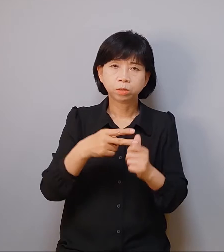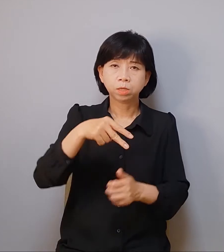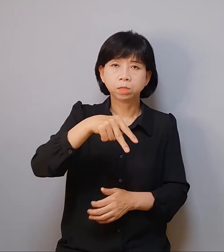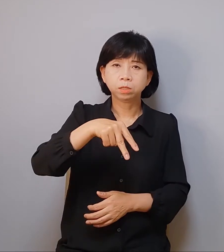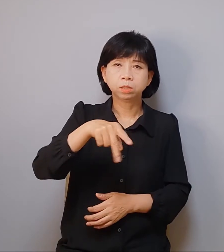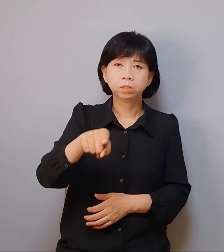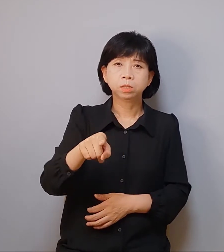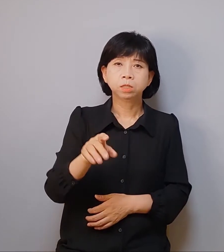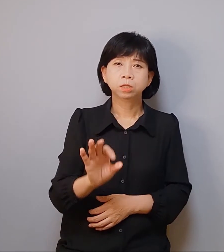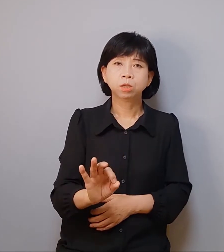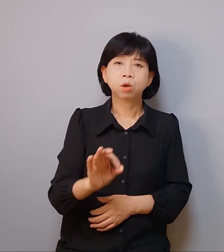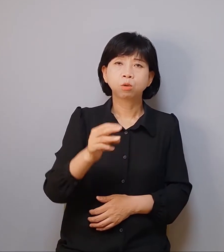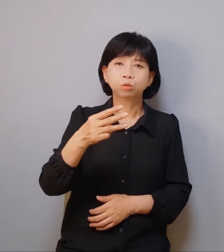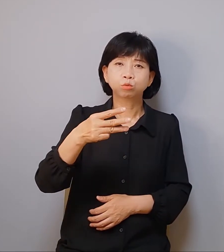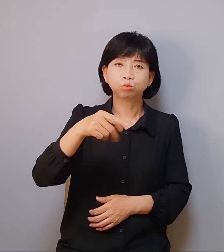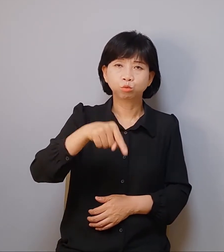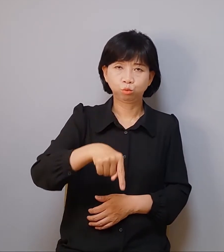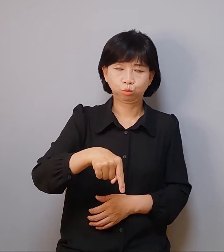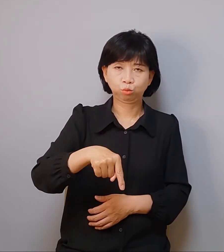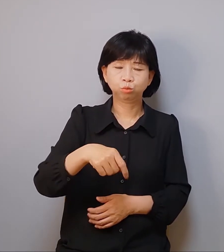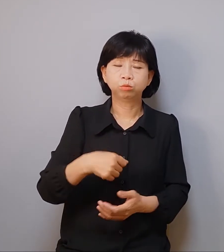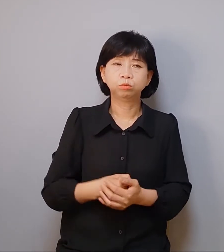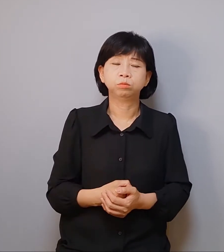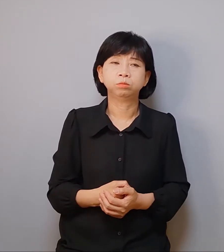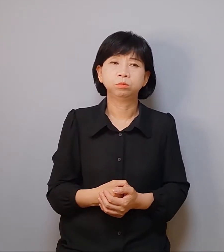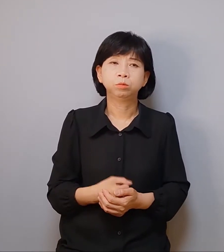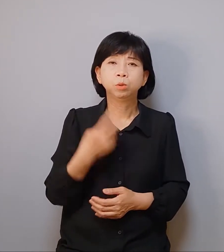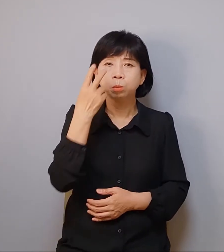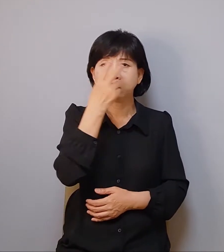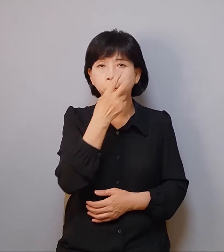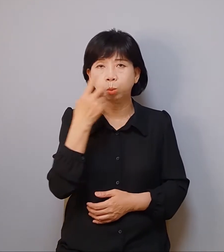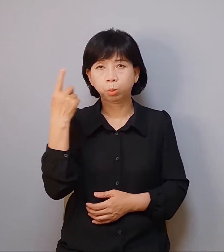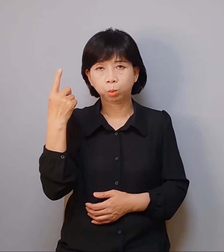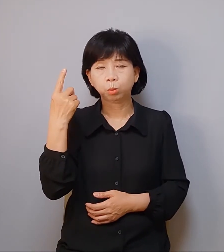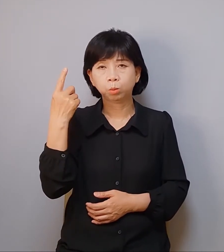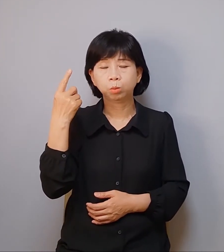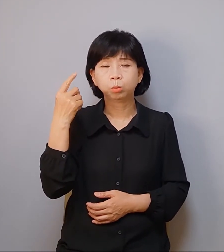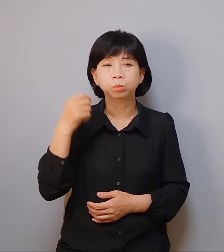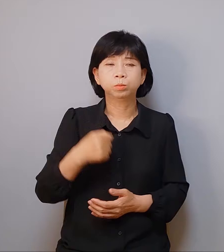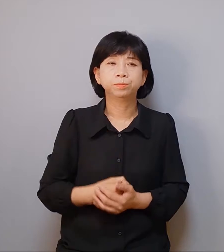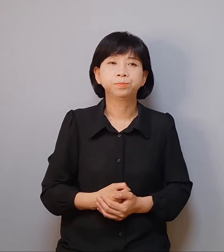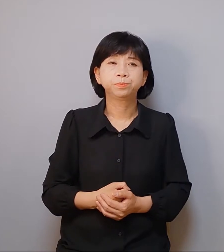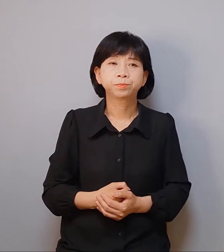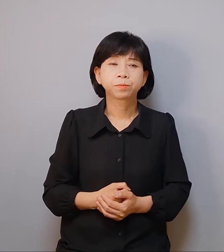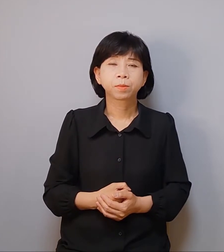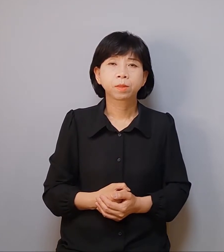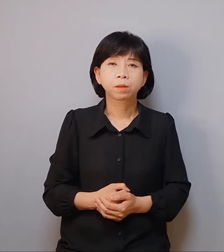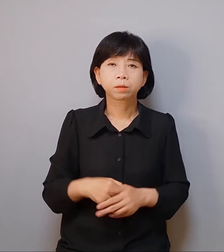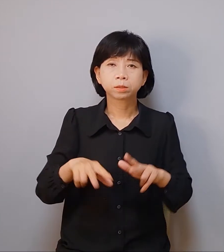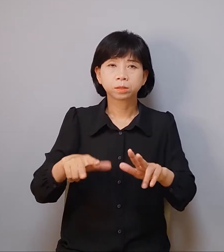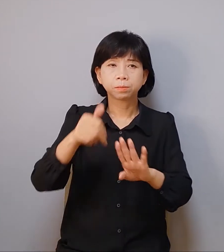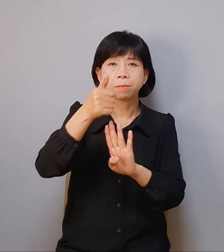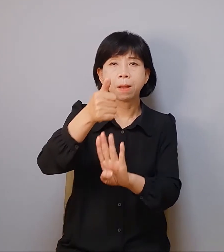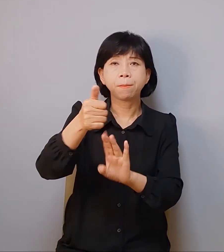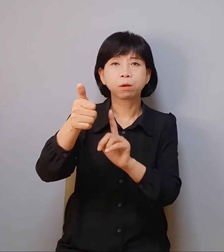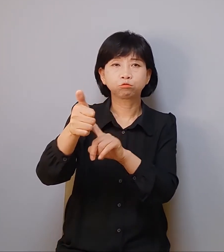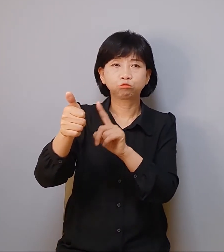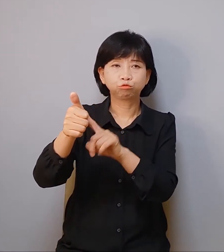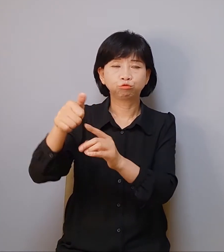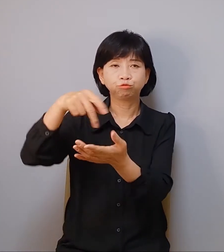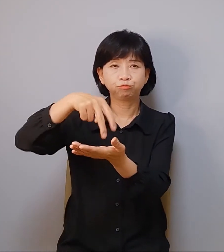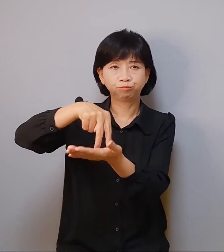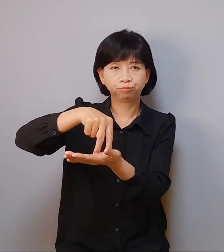성루에 누가 서 있습니까? 하박국 선지자가 서 있는 거죠. 사실 파수꾼이 그 자리에